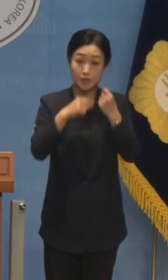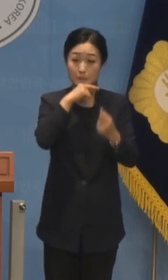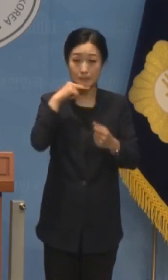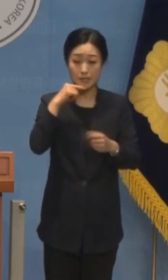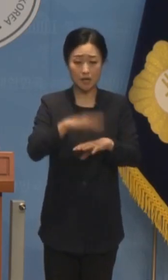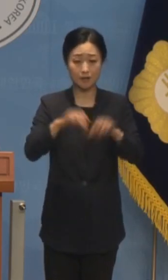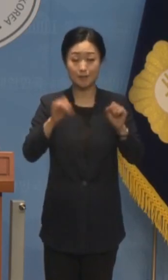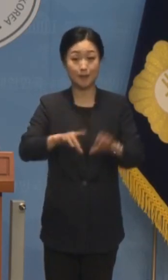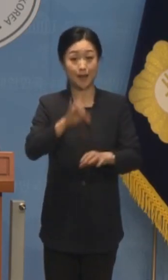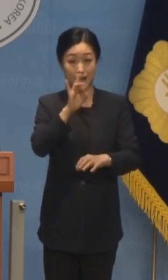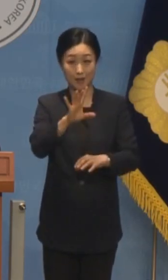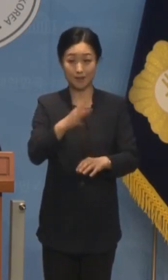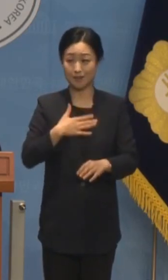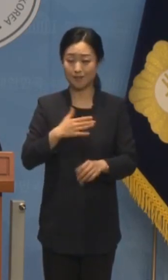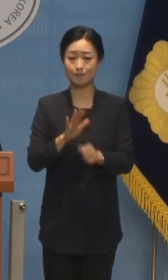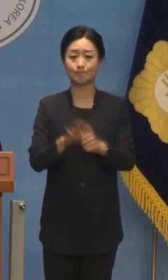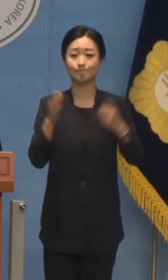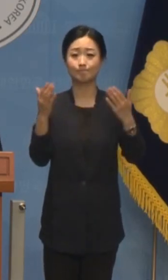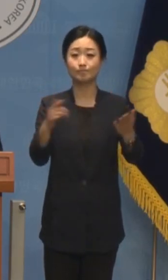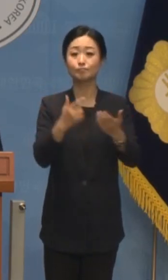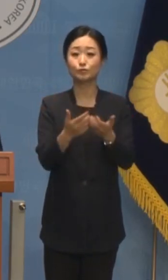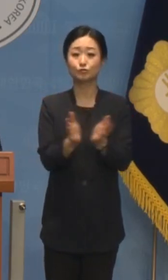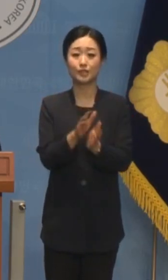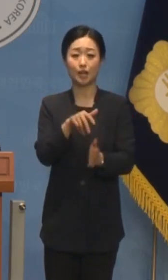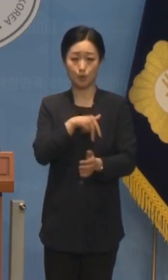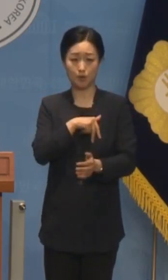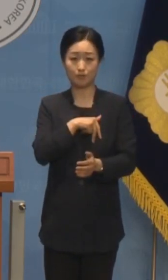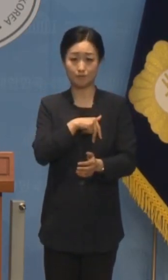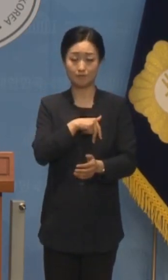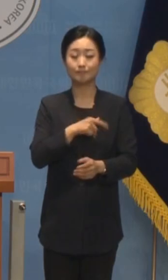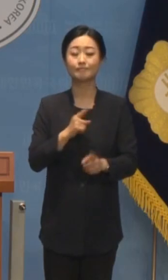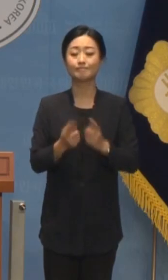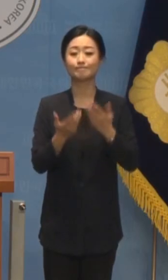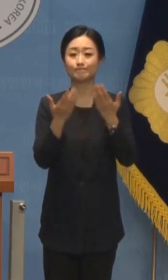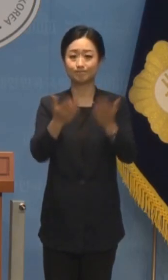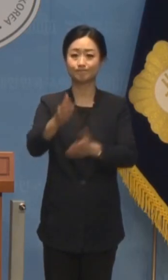않도록 최선을 다하는 더불어민주당이 되겠습니다